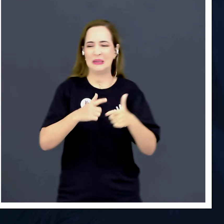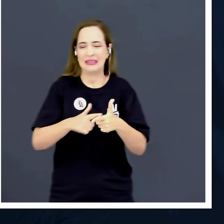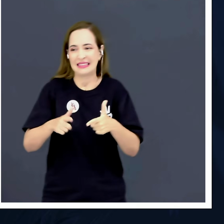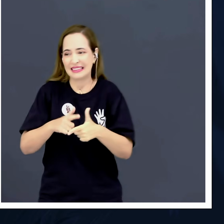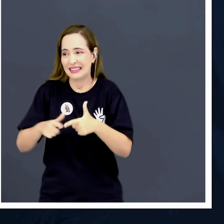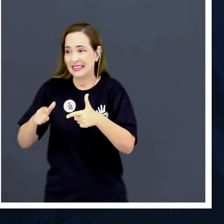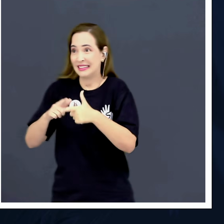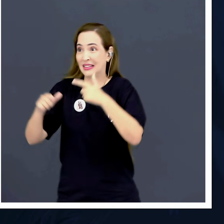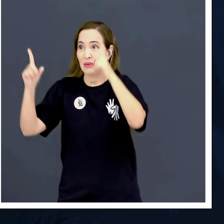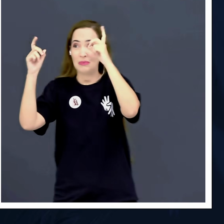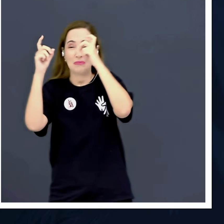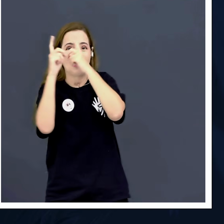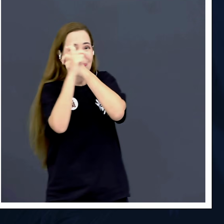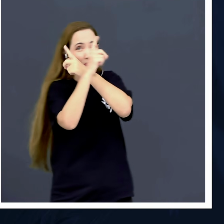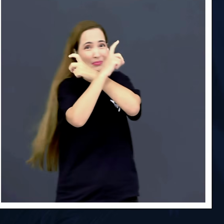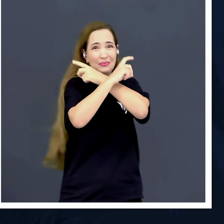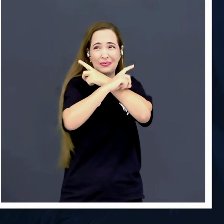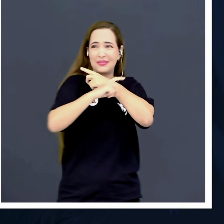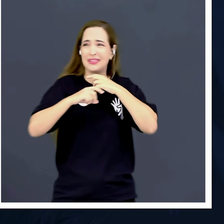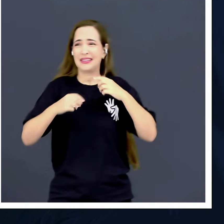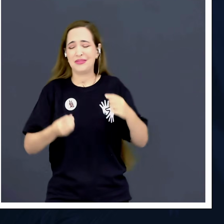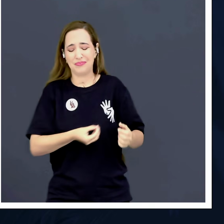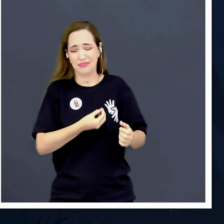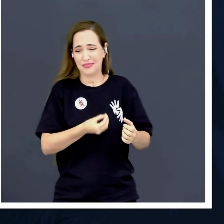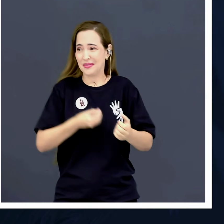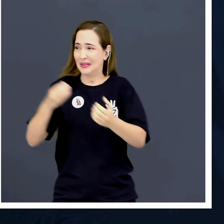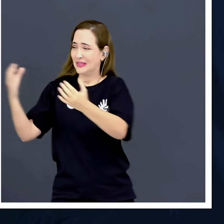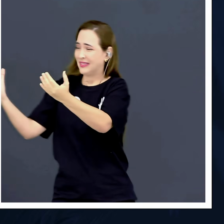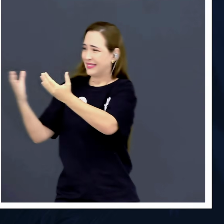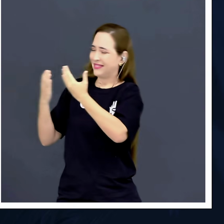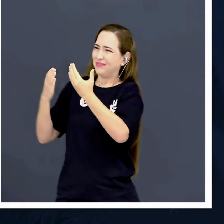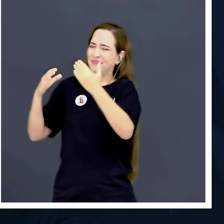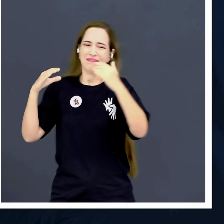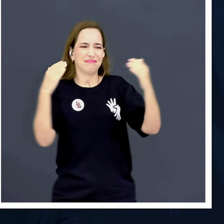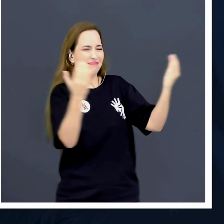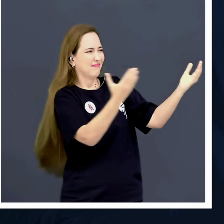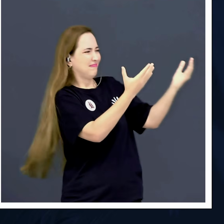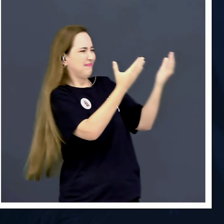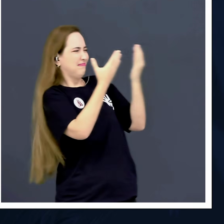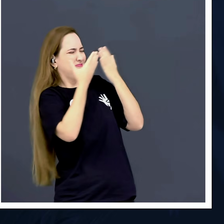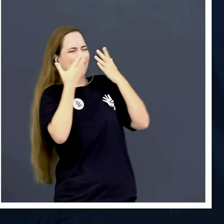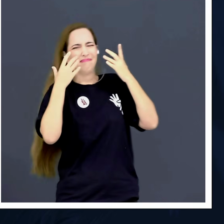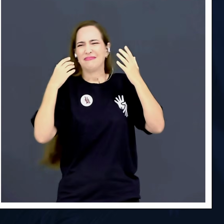O vento sopra forte, as